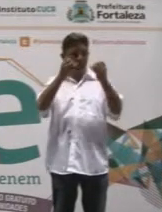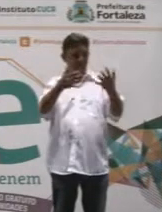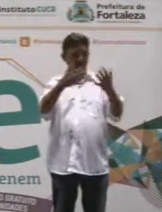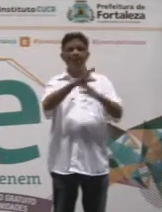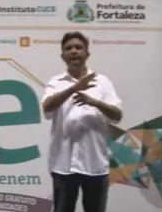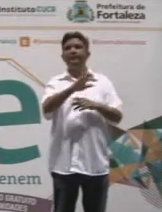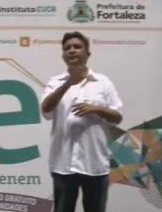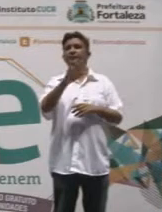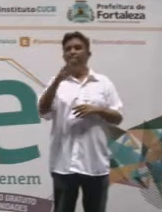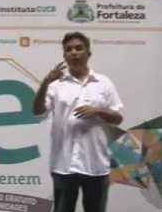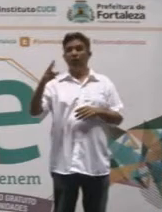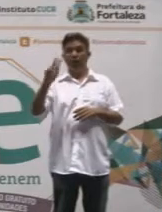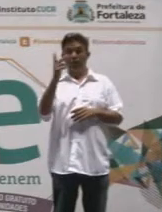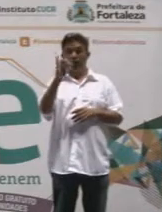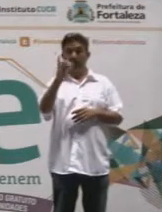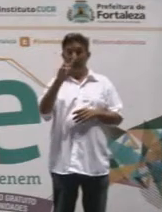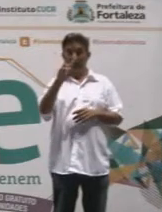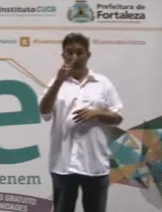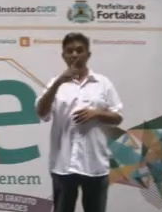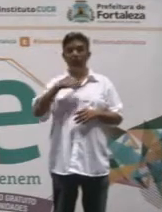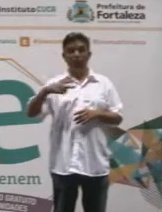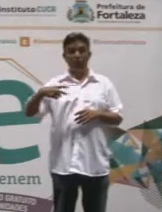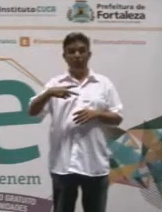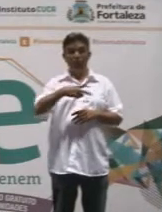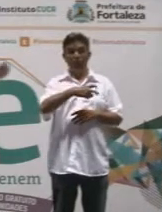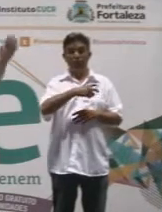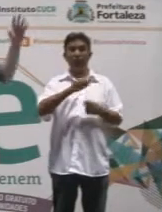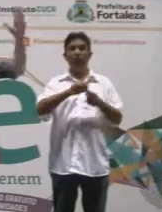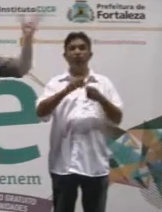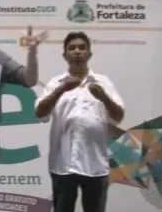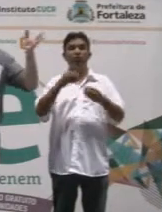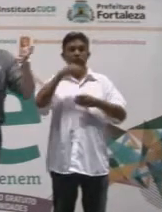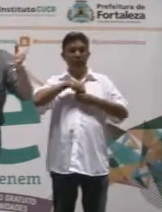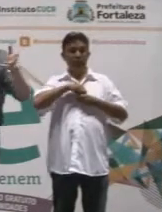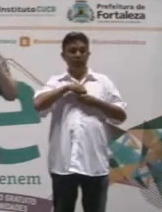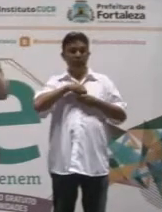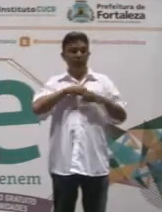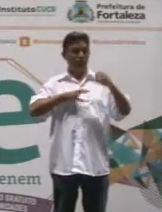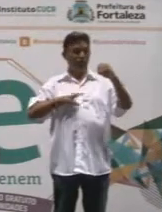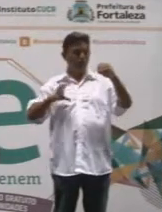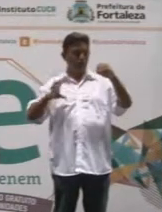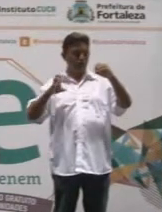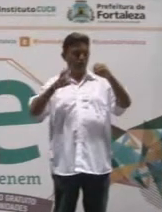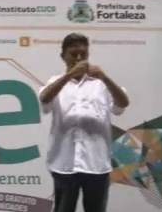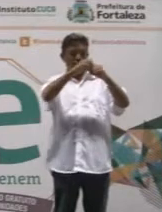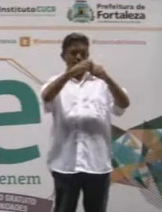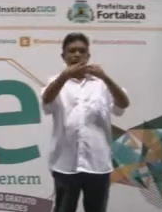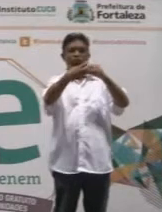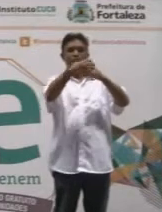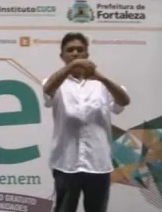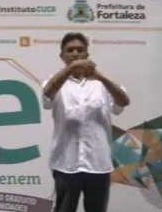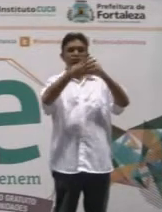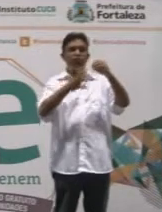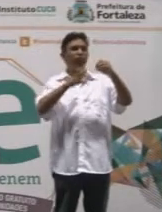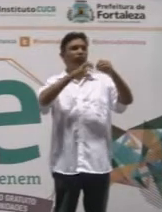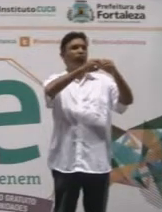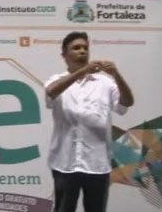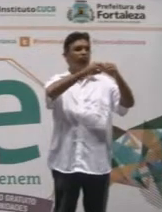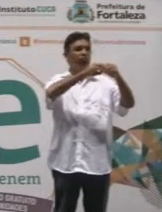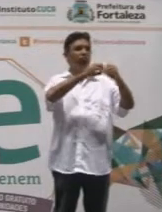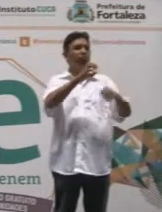um vírus que entra no corpo humano e ele se multiplica dentro de células humanas. Quais são as células que ele se multiplica? Eles atacam